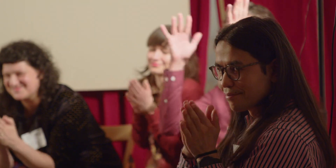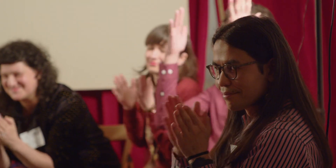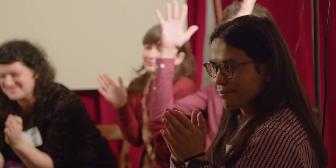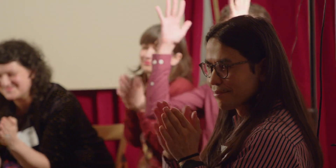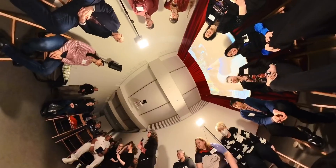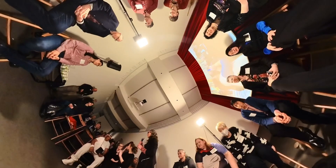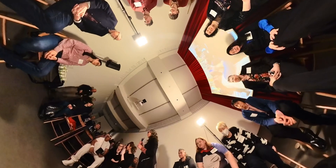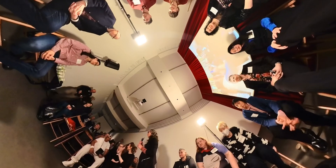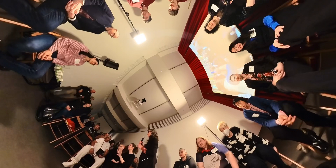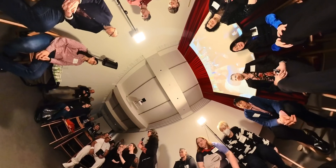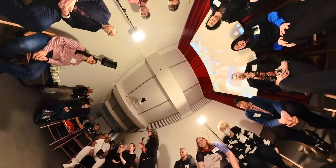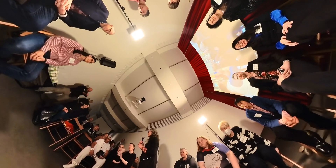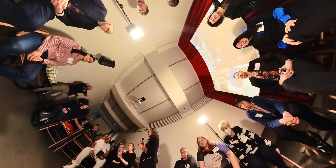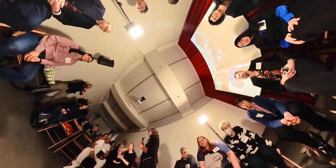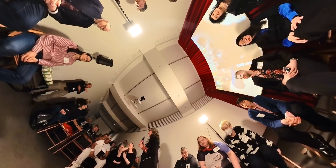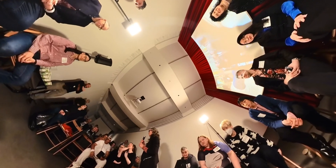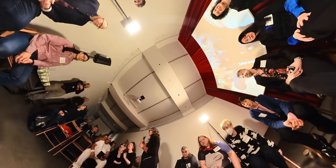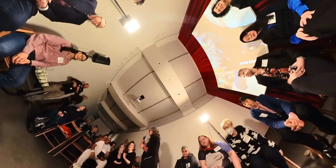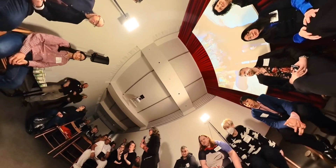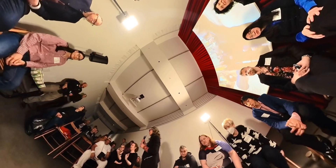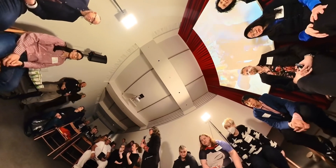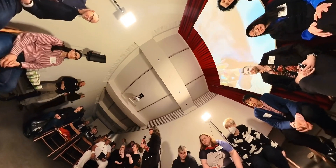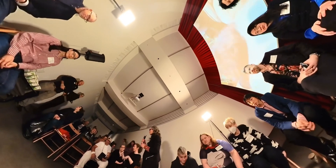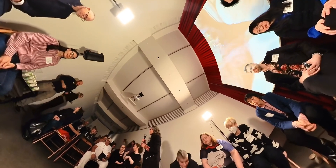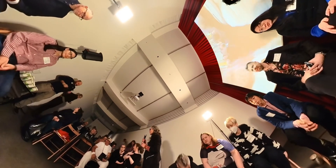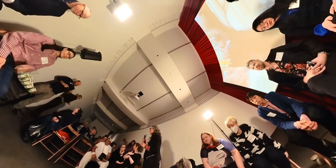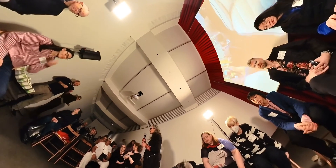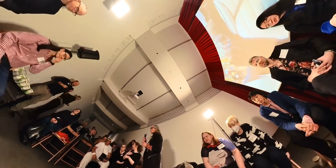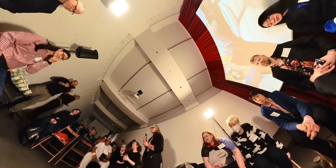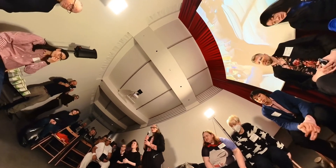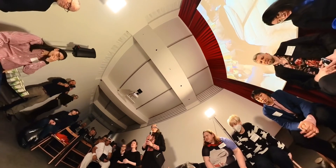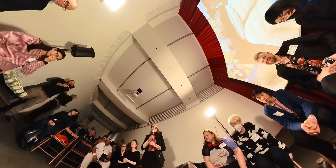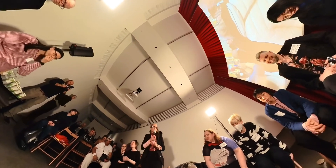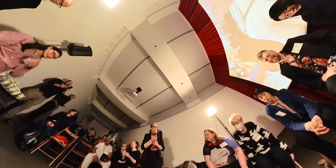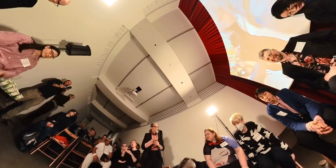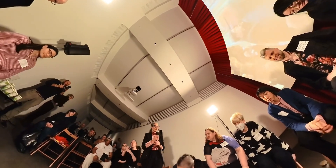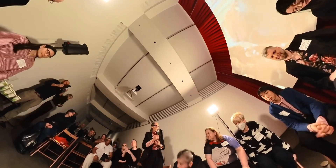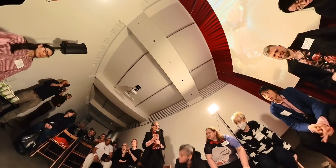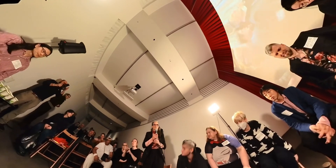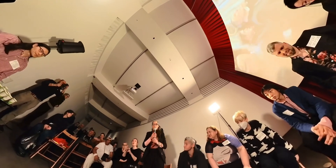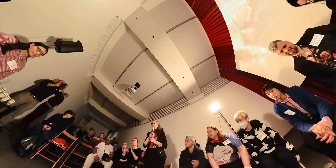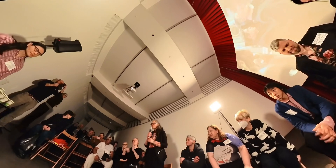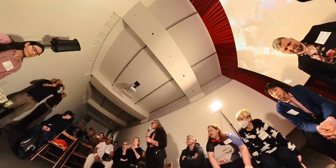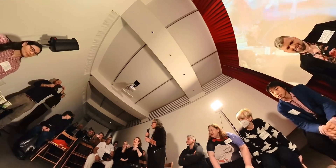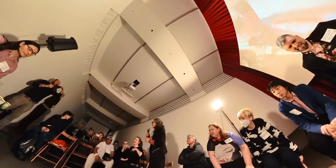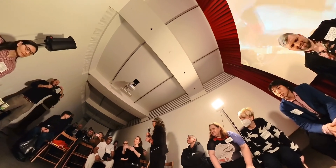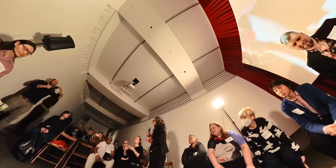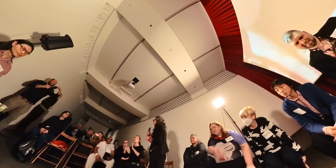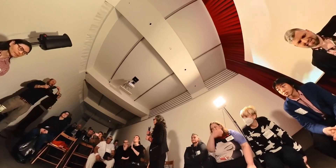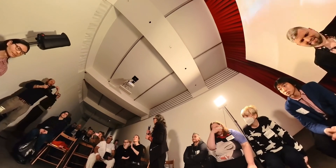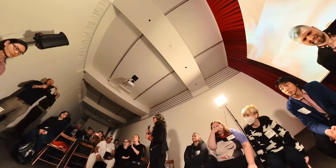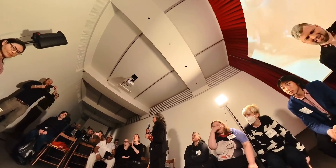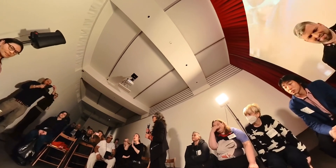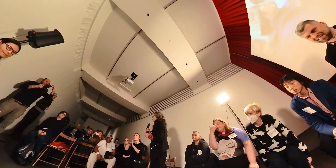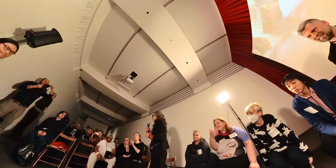Tak dobrý večer, děkuji, že jste přišli na naši událost. Jedná se o doprovodný program, který jsme